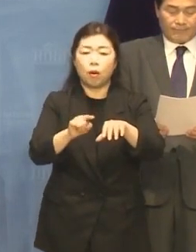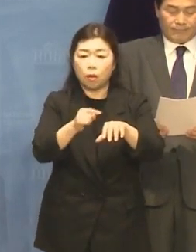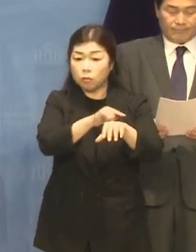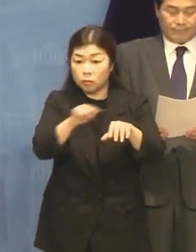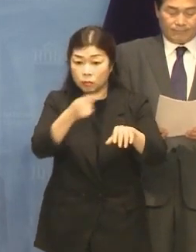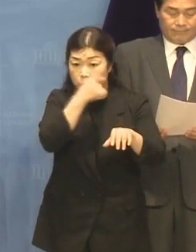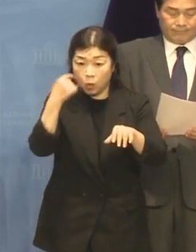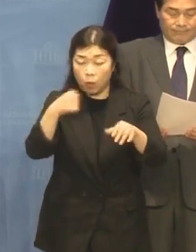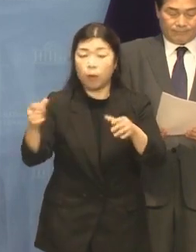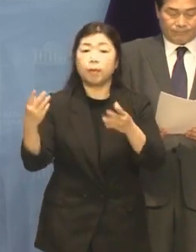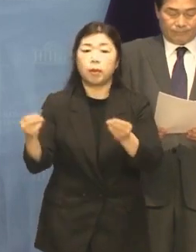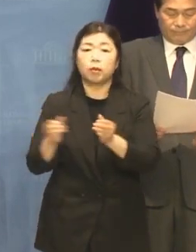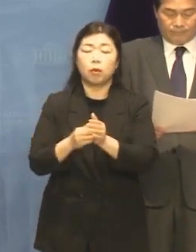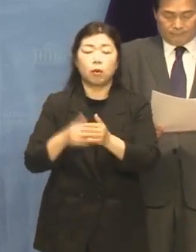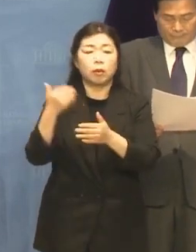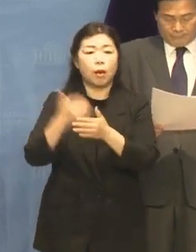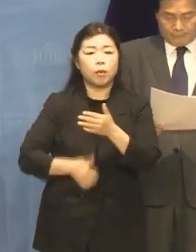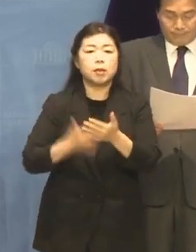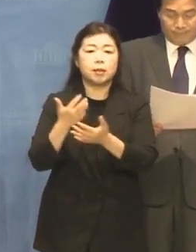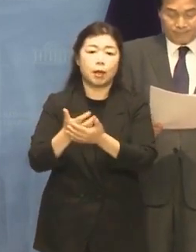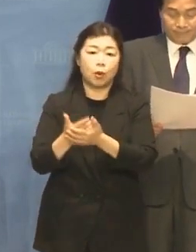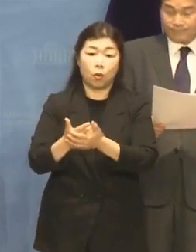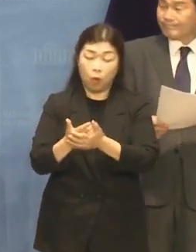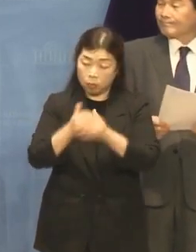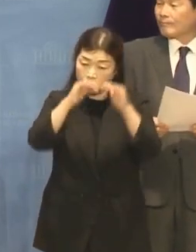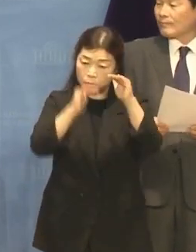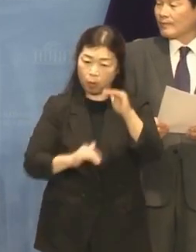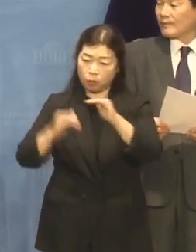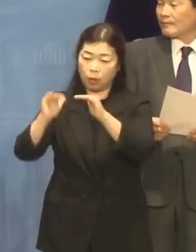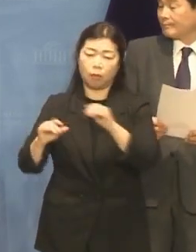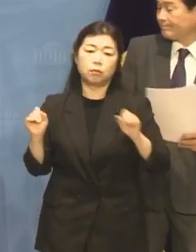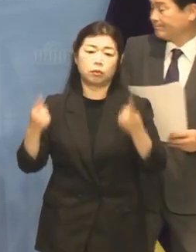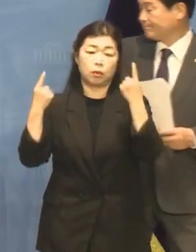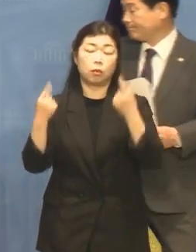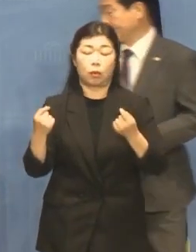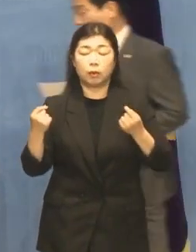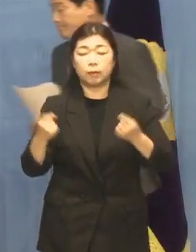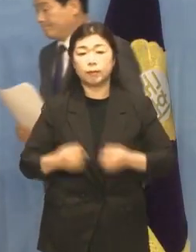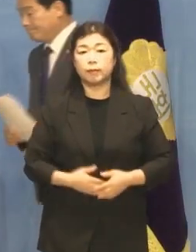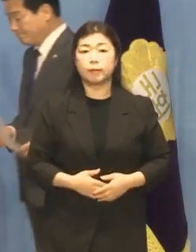나머지는 1차 확인 자료와 중복됨을 재확인했습니다.